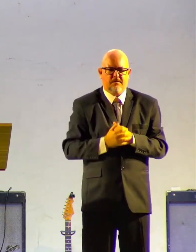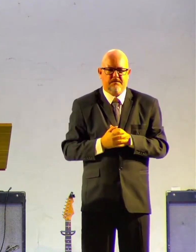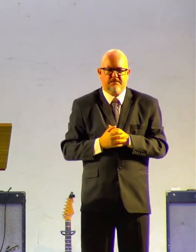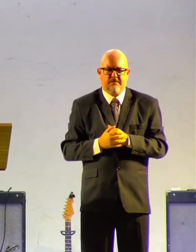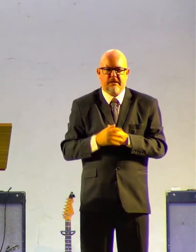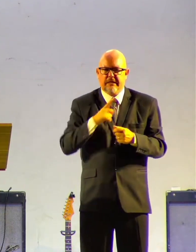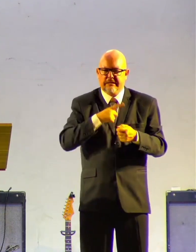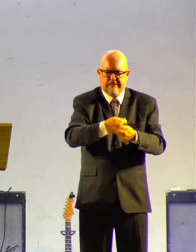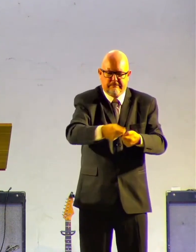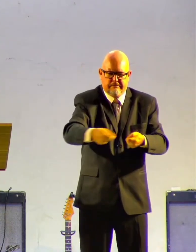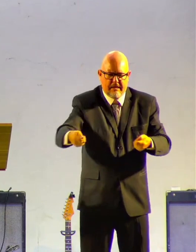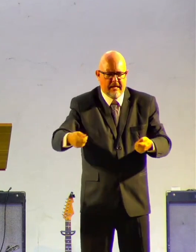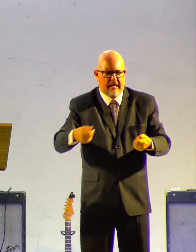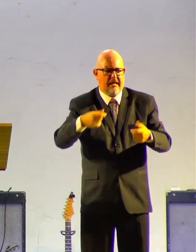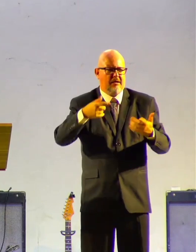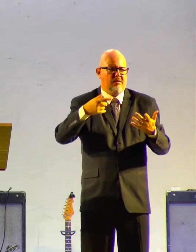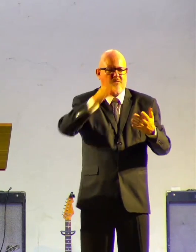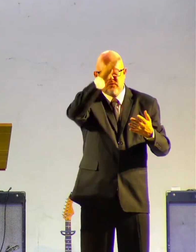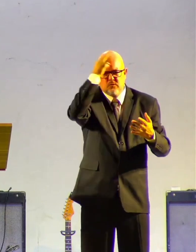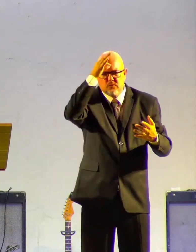a jogatina, a embriaguez.